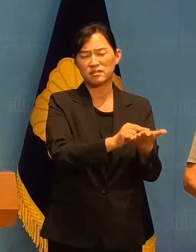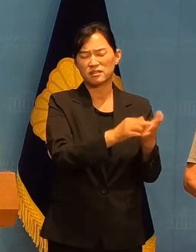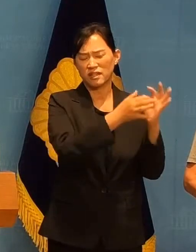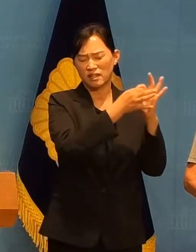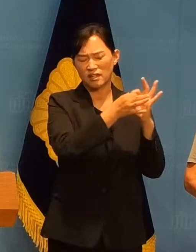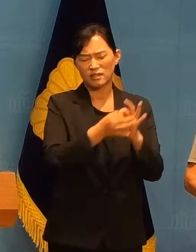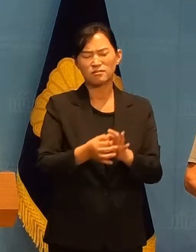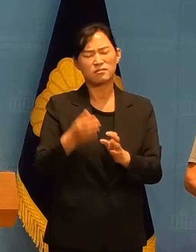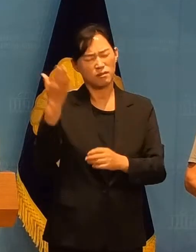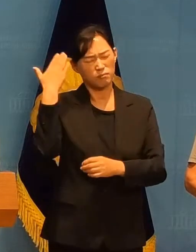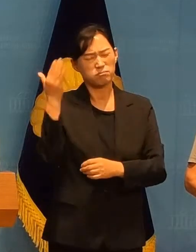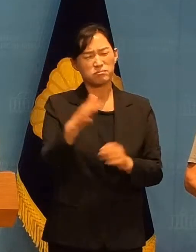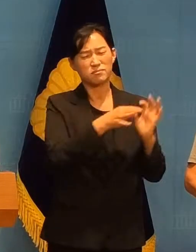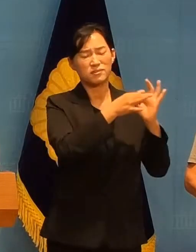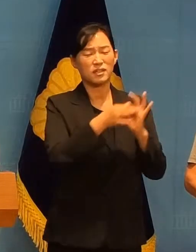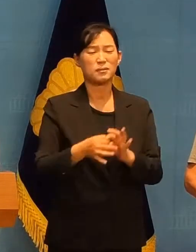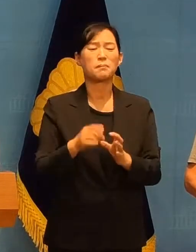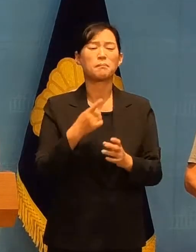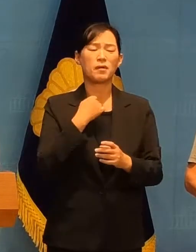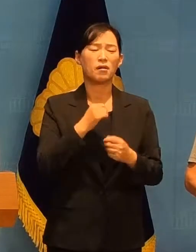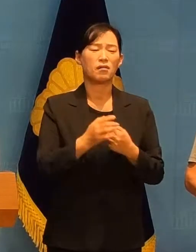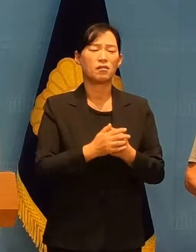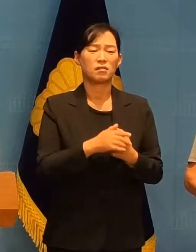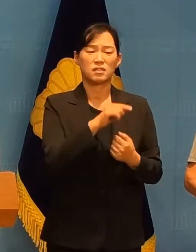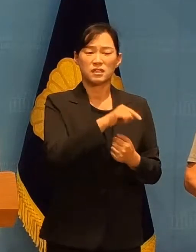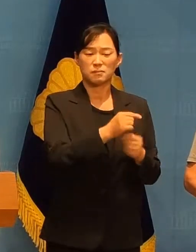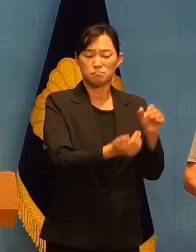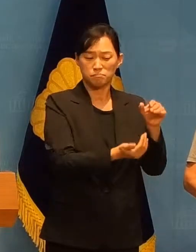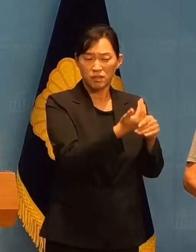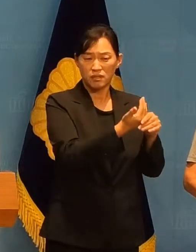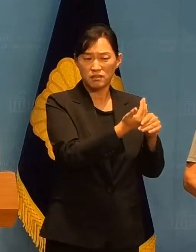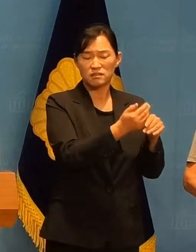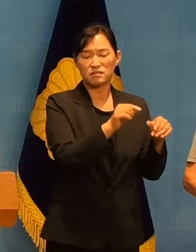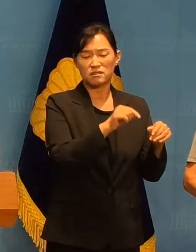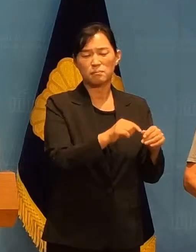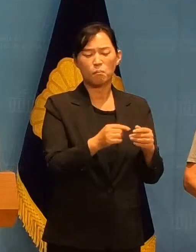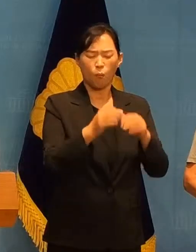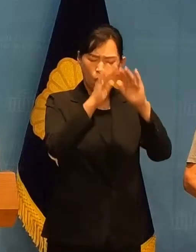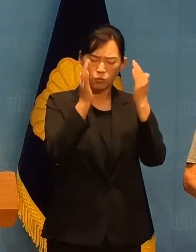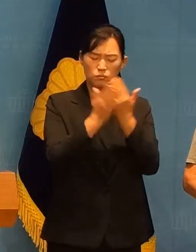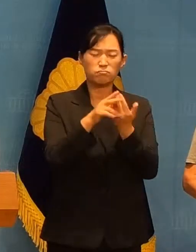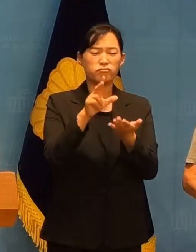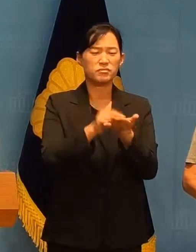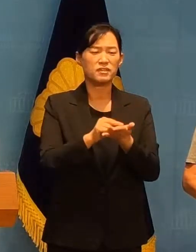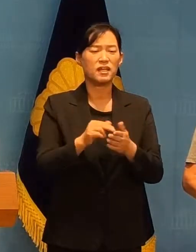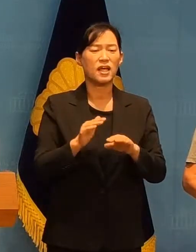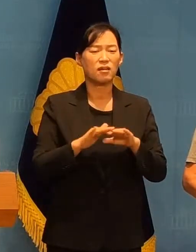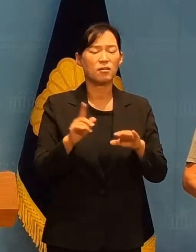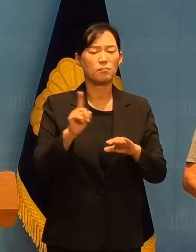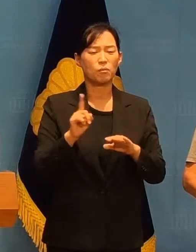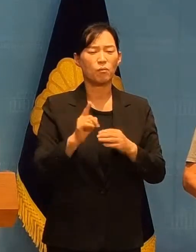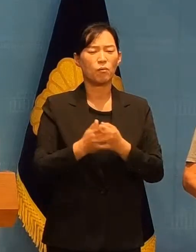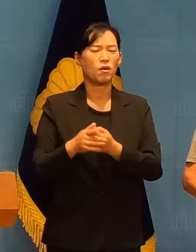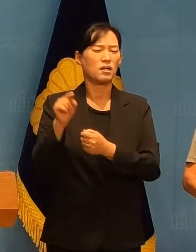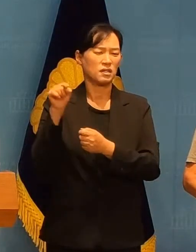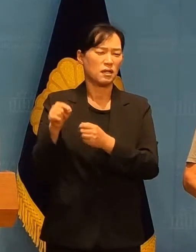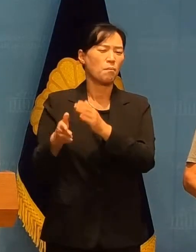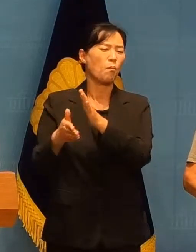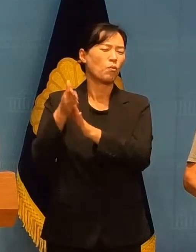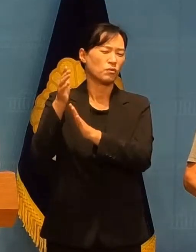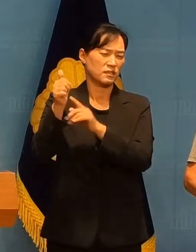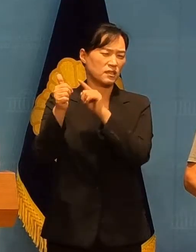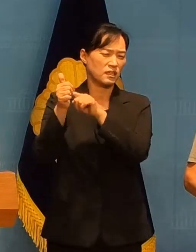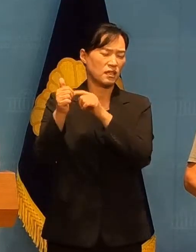오늘의 일이 아닙니다. 하도급 구조에서 발생되는 각종 모든 문제의 해법은 원청사에 있다 할